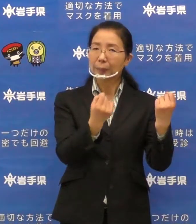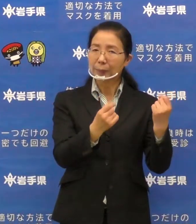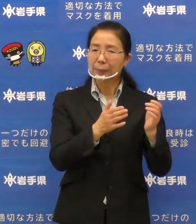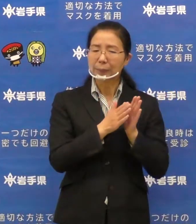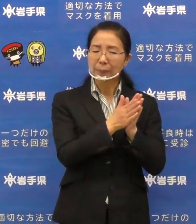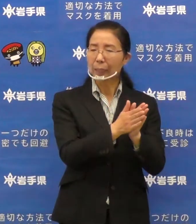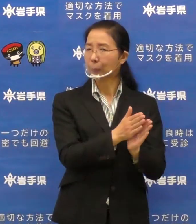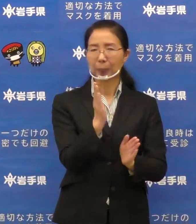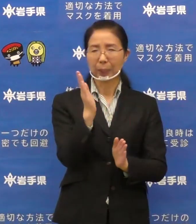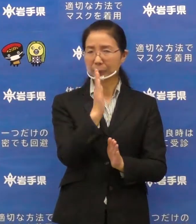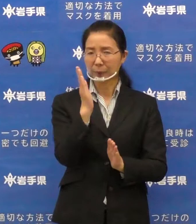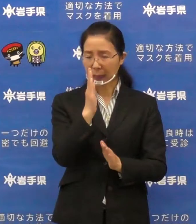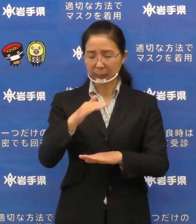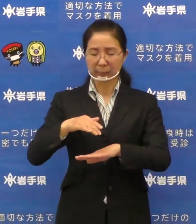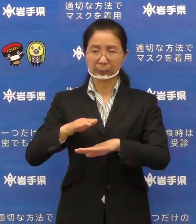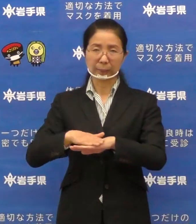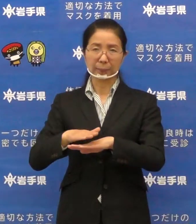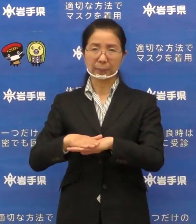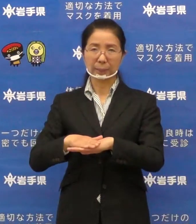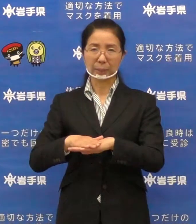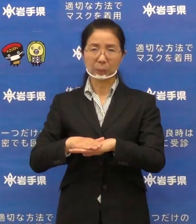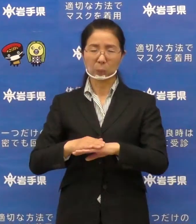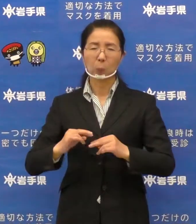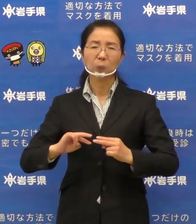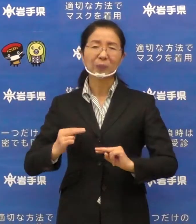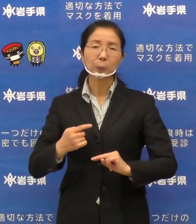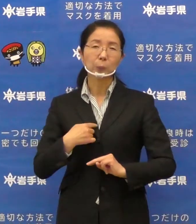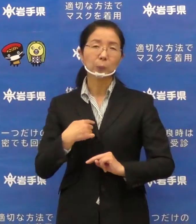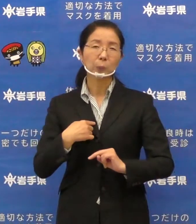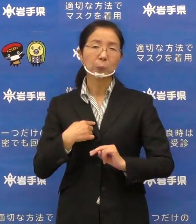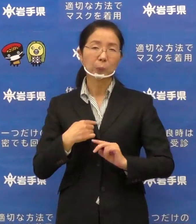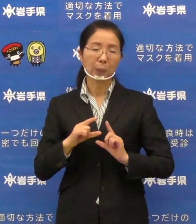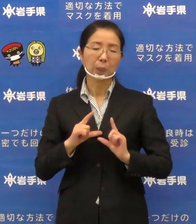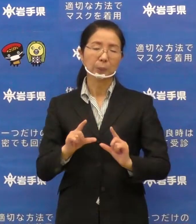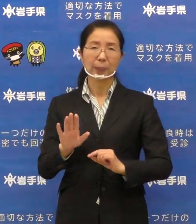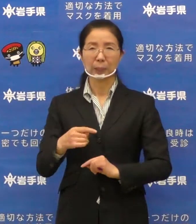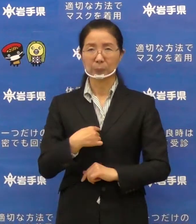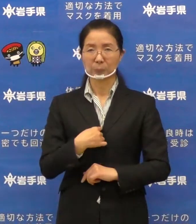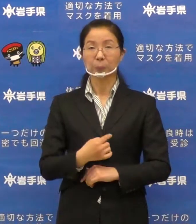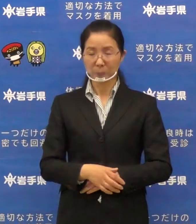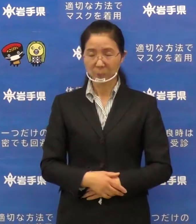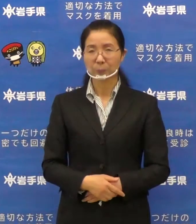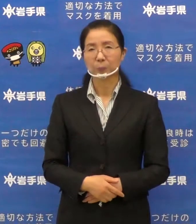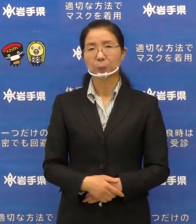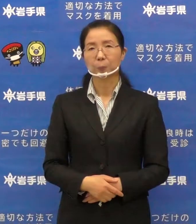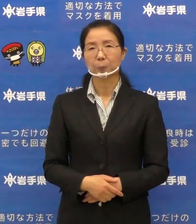ないという、まあ、そういうニュアンスのことをこう伝えられています。